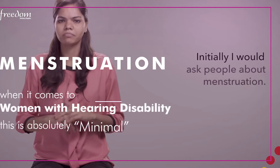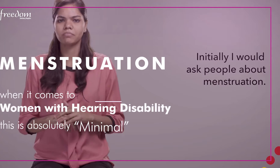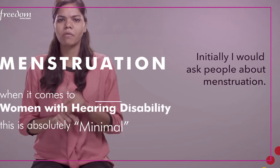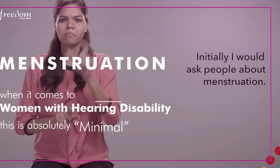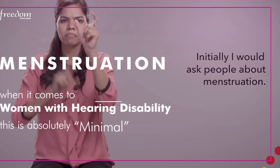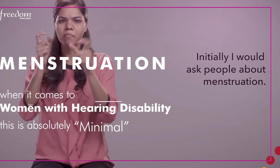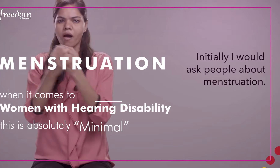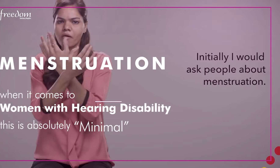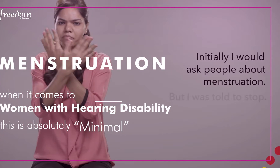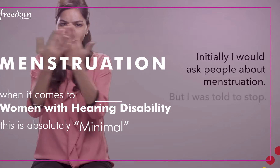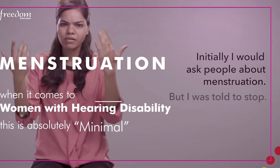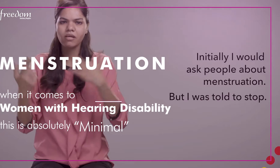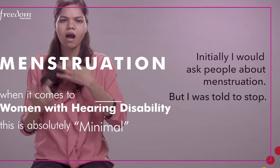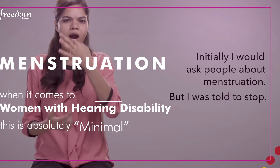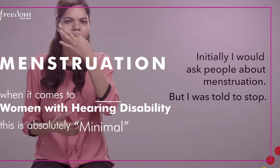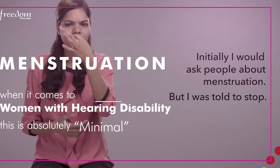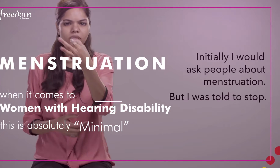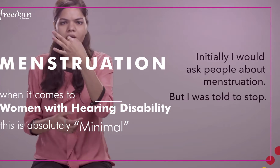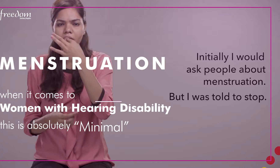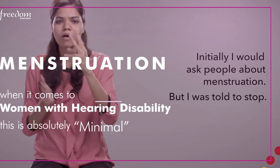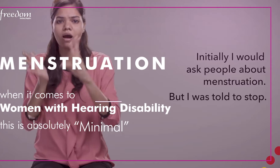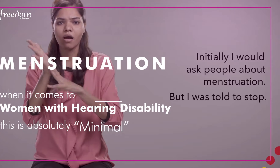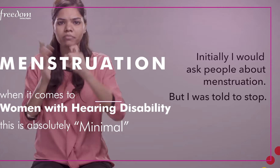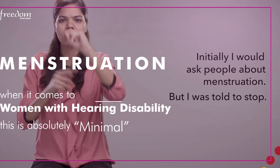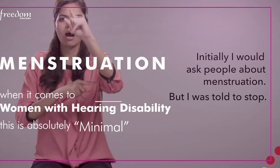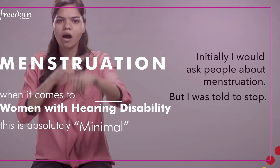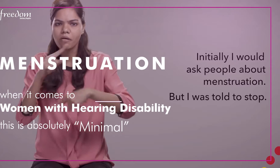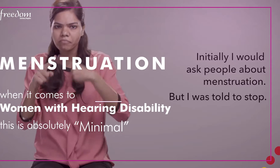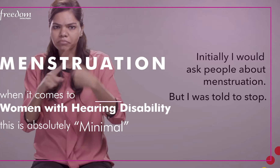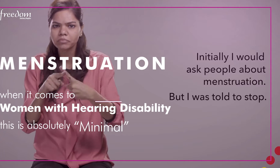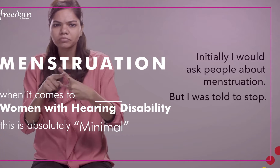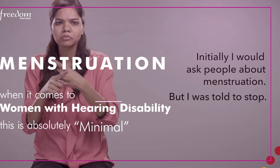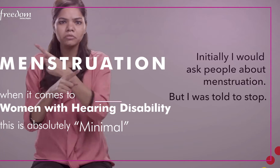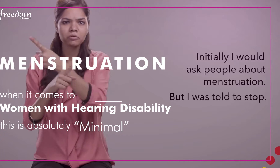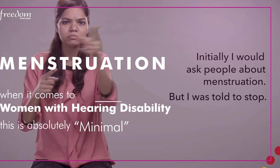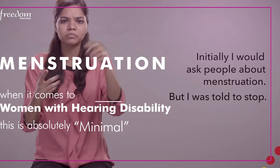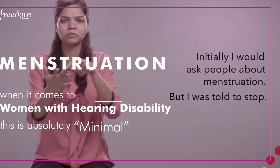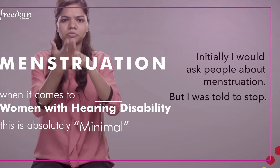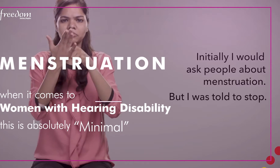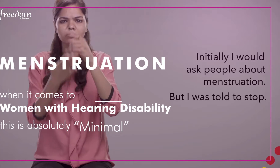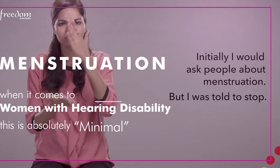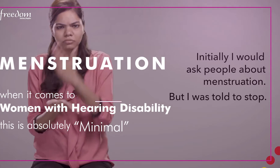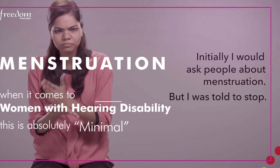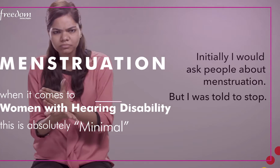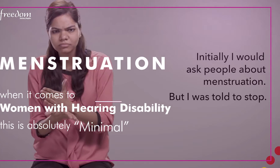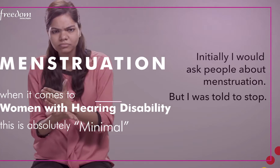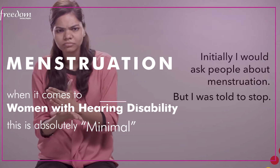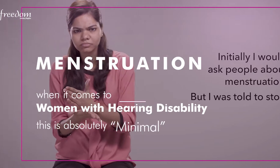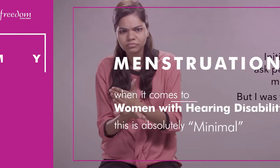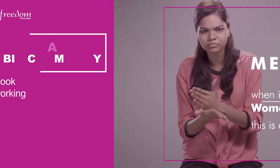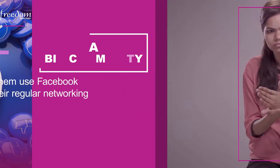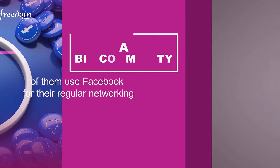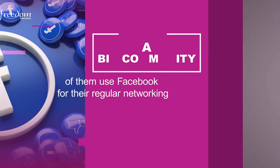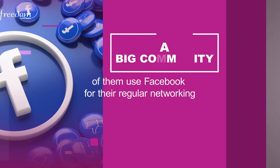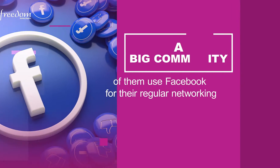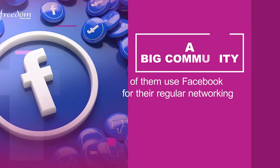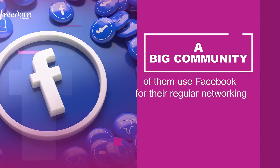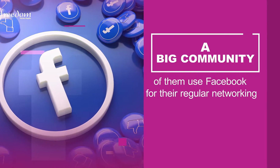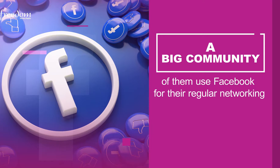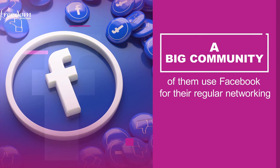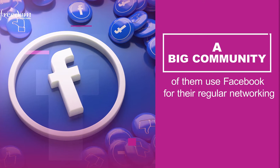রীতিমতো শিখিয়ে দেওয়া হয় ডোন্ট ডু দিস। আমাদের চারপাশে এ ধরনের অনেককেই হয়তো আমরা চিনি বা